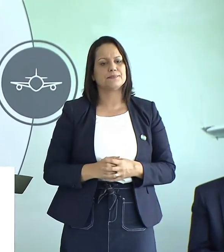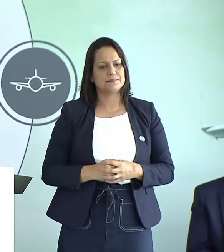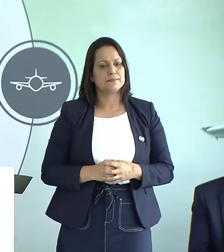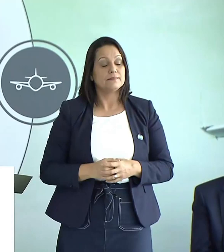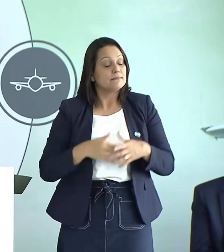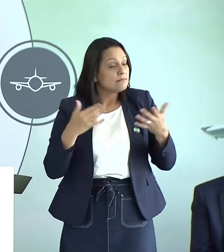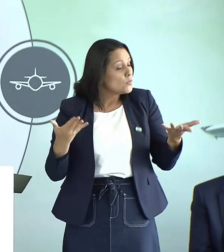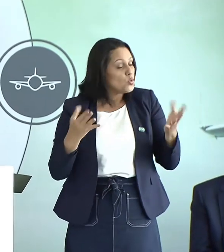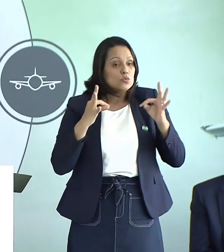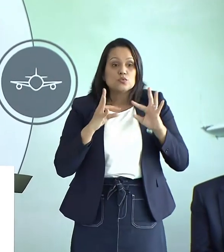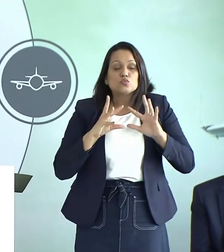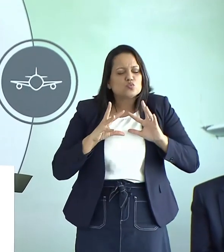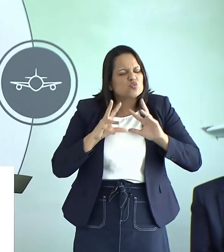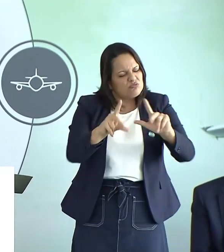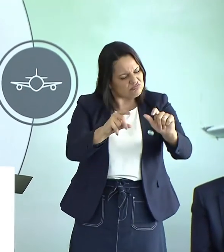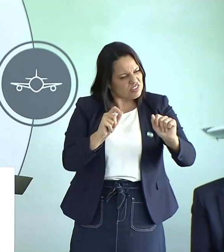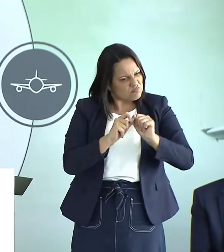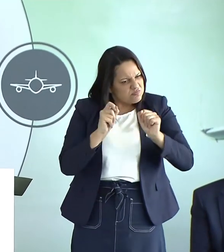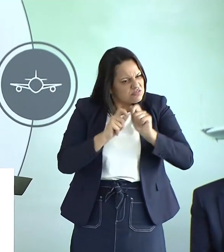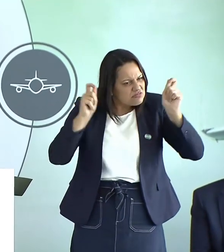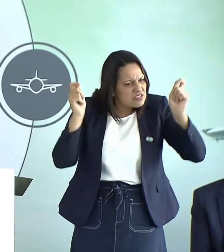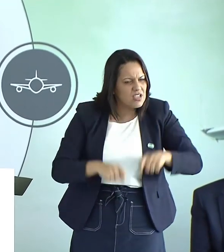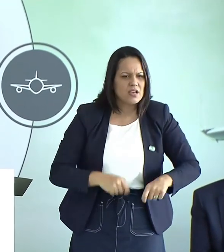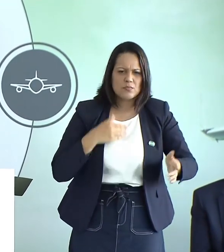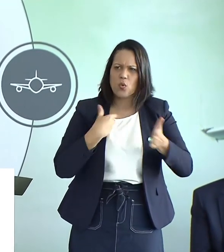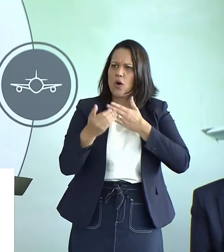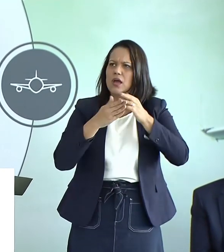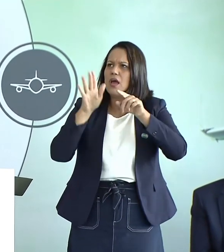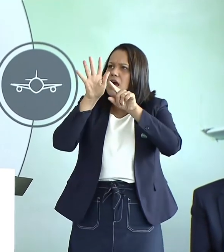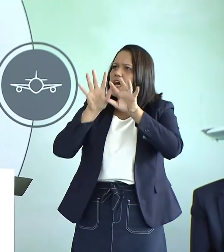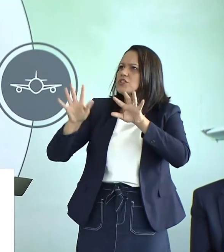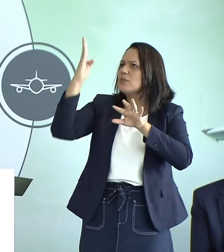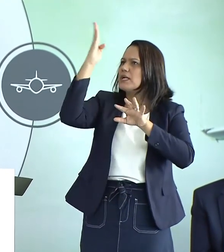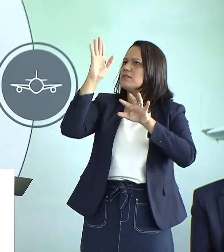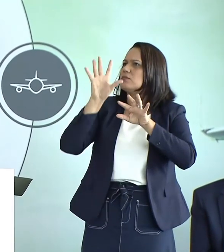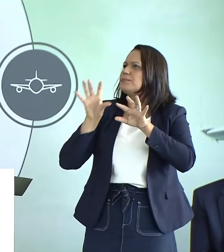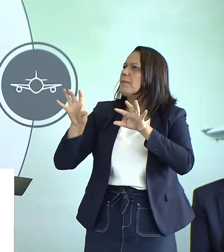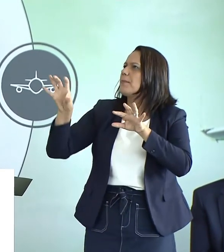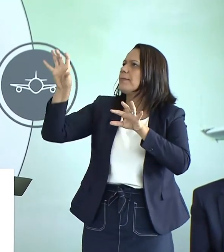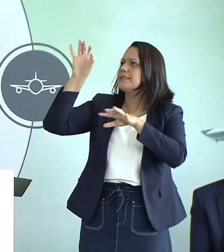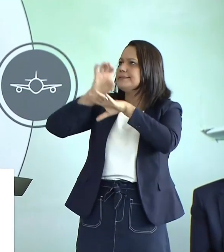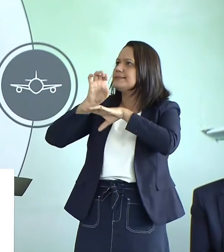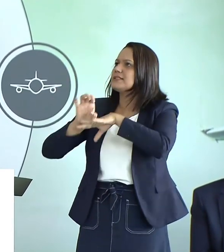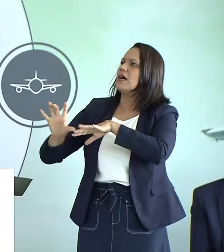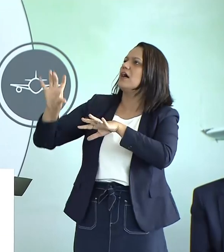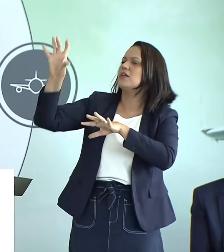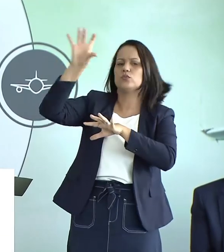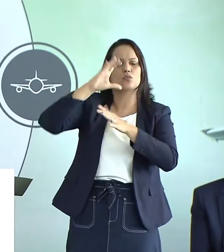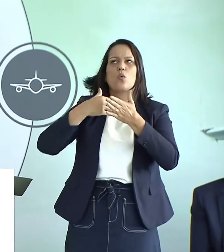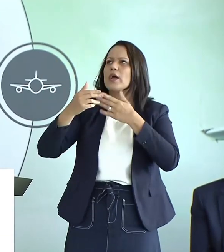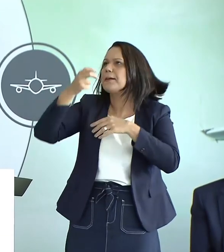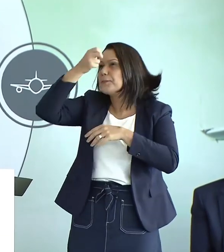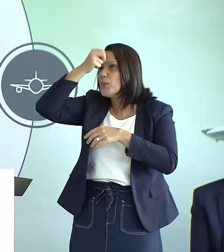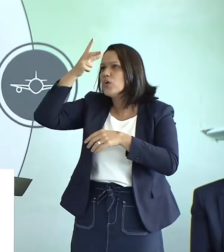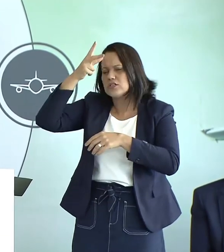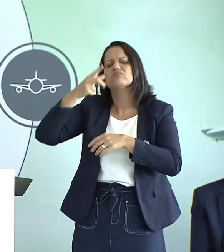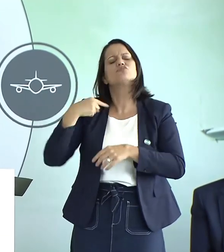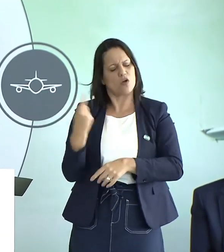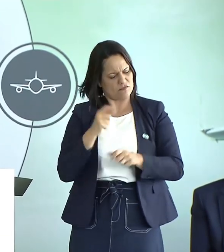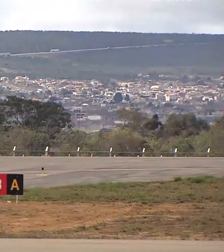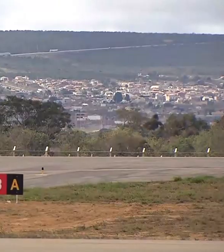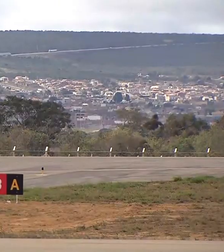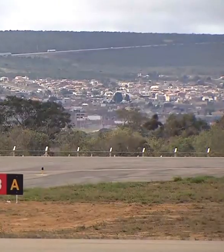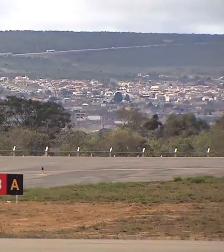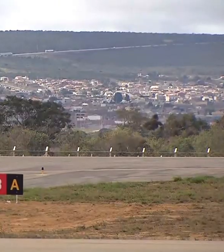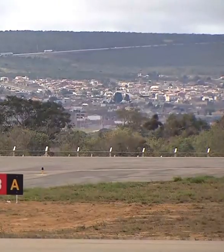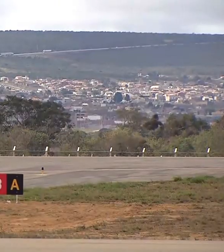E tudo que pudermos fazer por qualquer região, qualquer estado e qualquer município do Brasil, nós